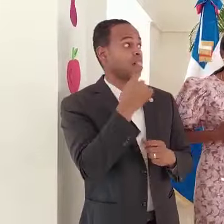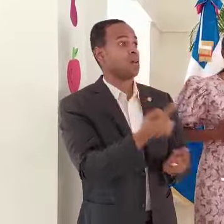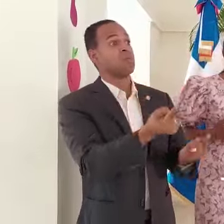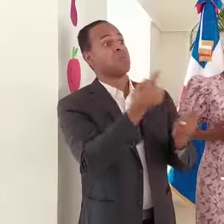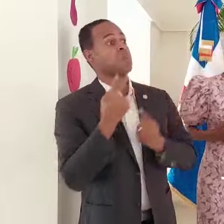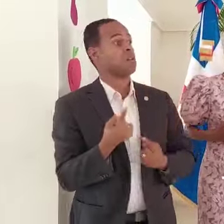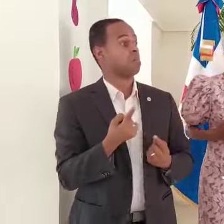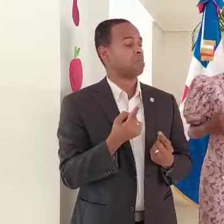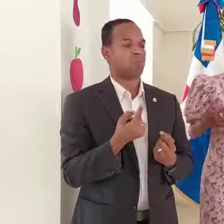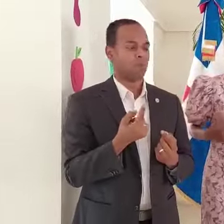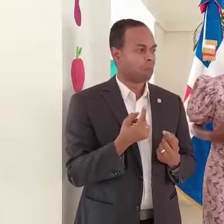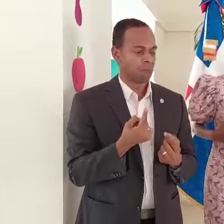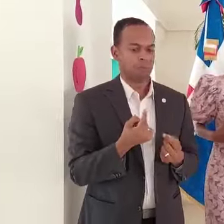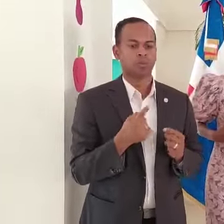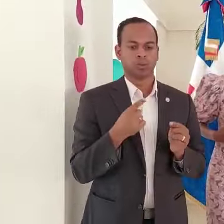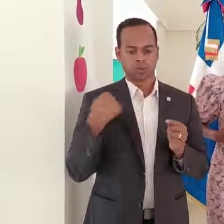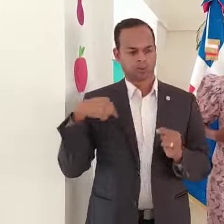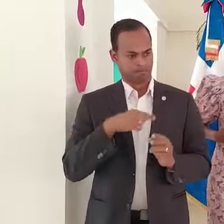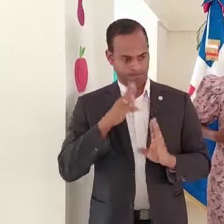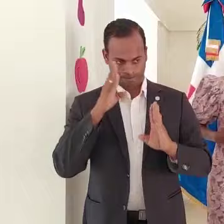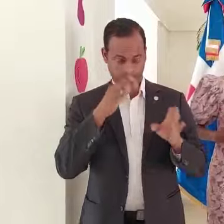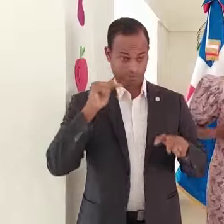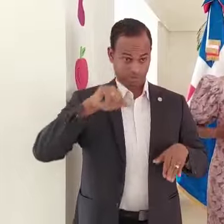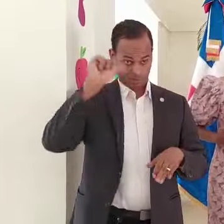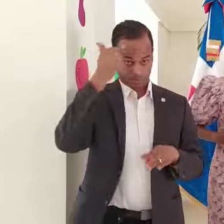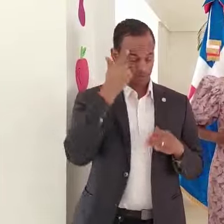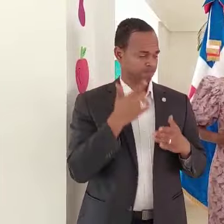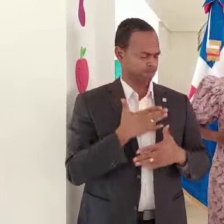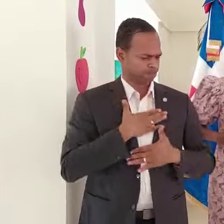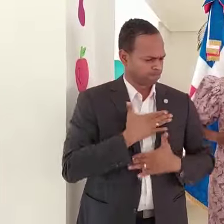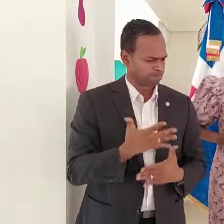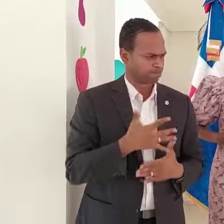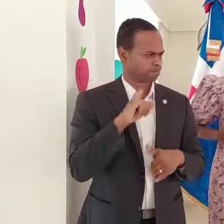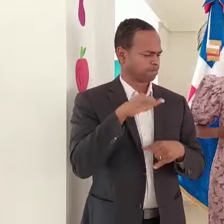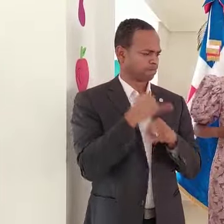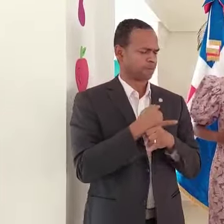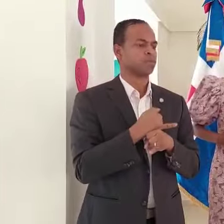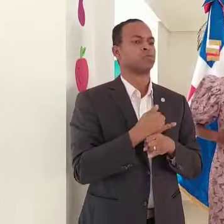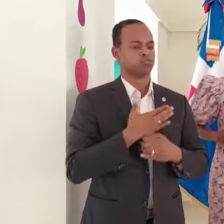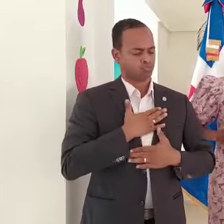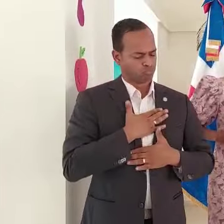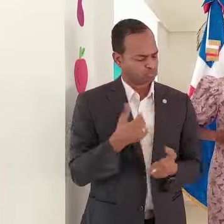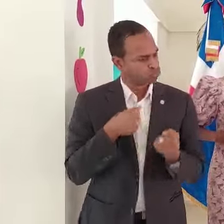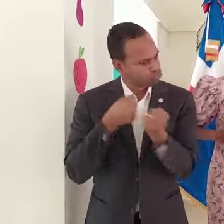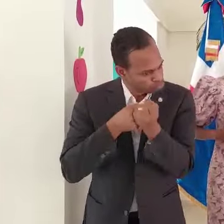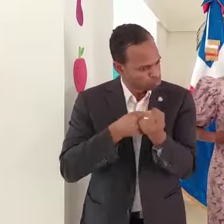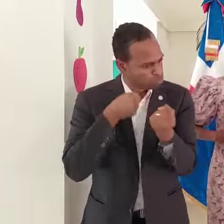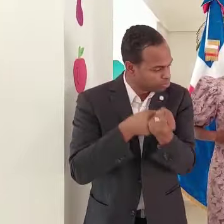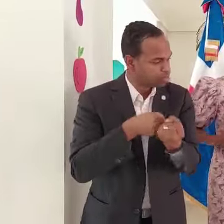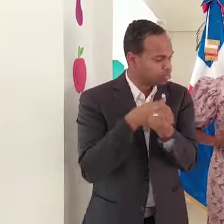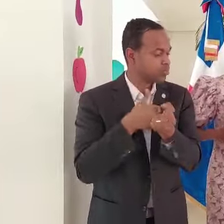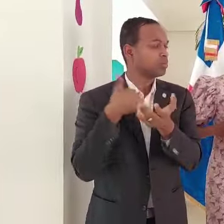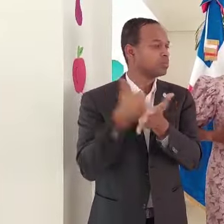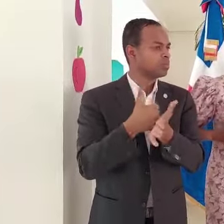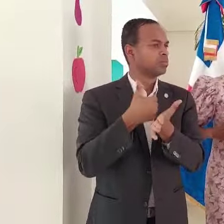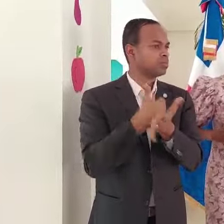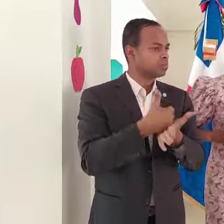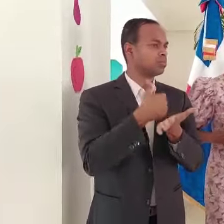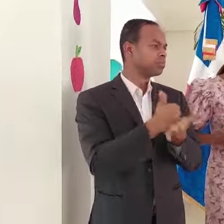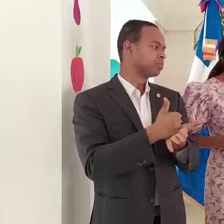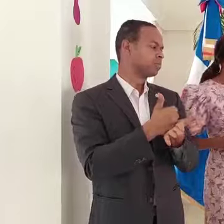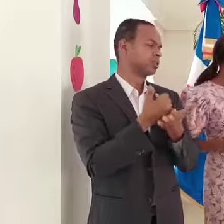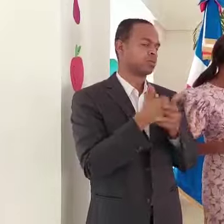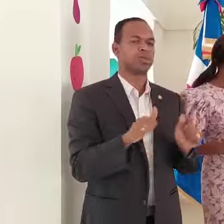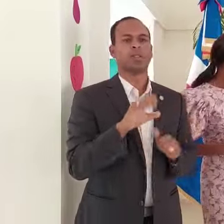Domingo, pero nosotros, como nos duele este gobierno y nos duele esta institución, estamos pendientes de lo que suceda en cada